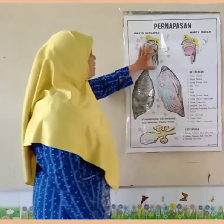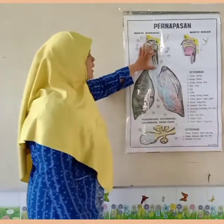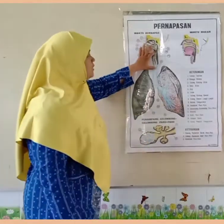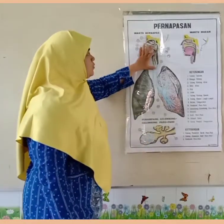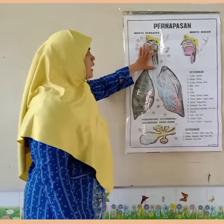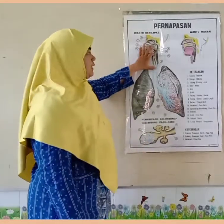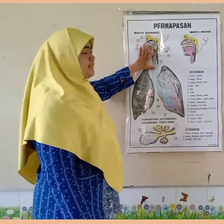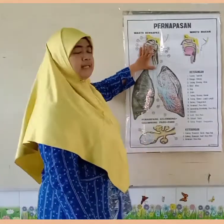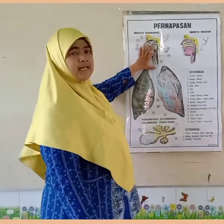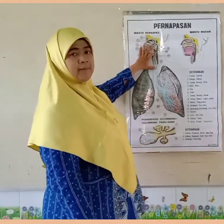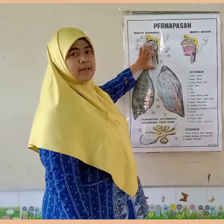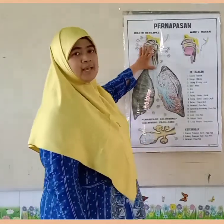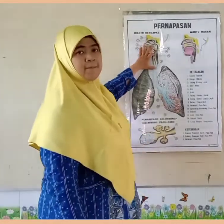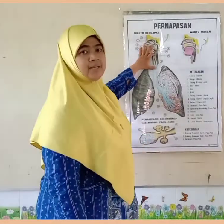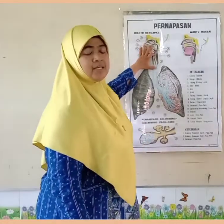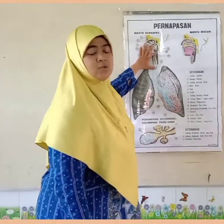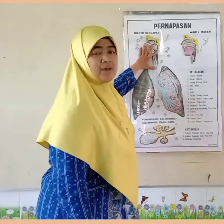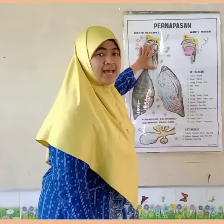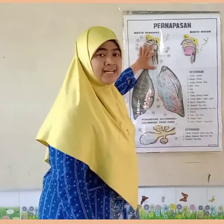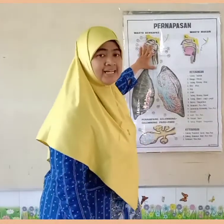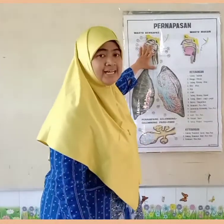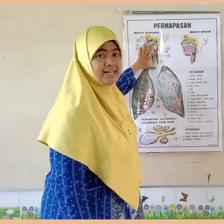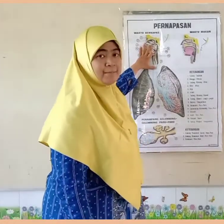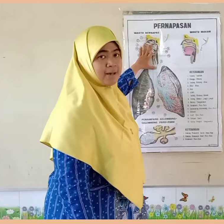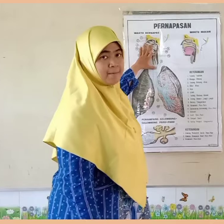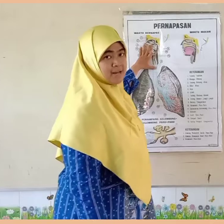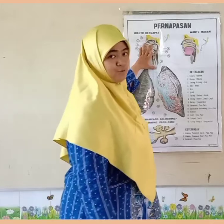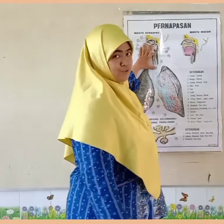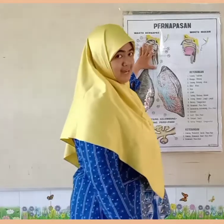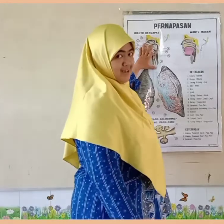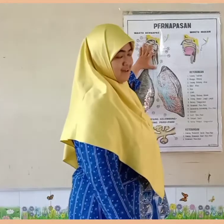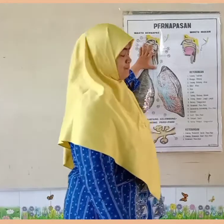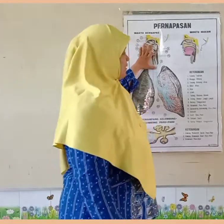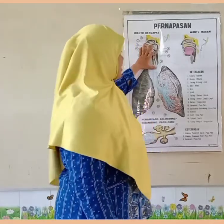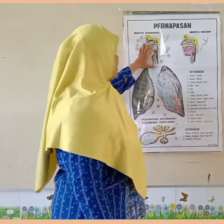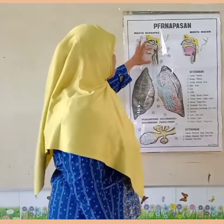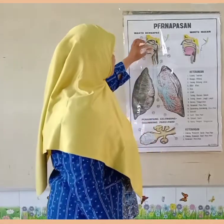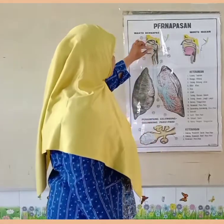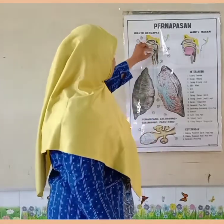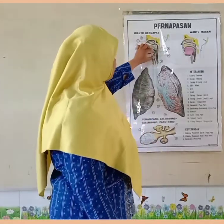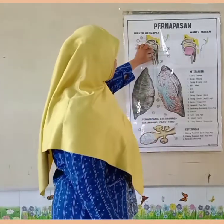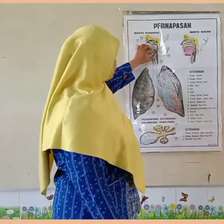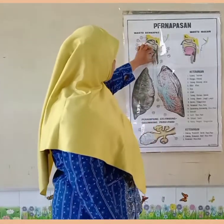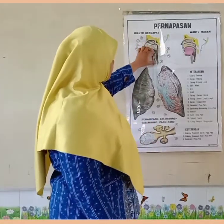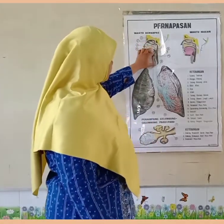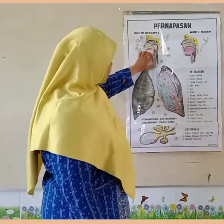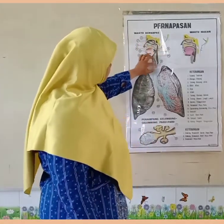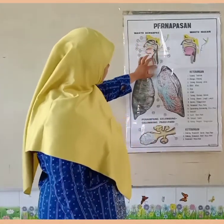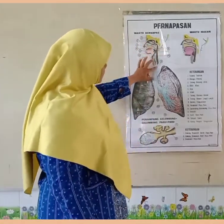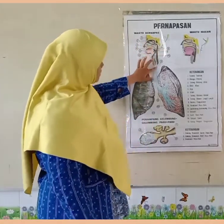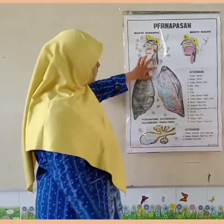tenggorokan juga terjadi namanya penyesuaian kelembaban udara. Setelah dari tenggorokan masuk di